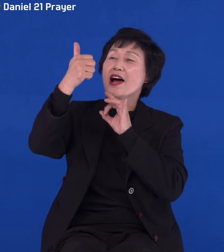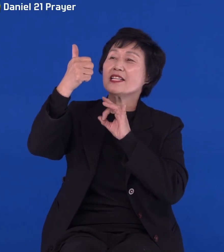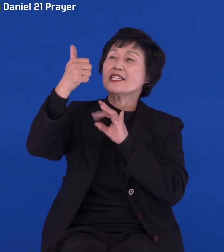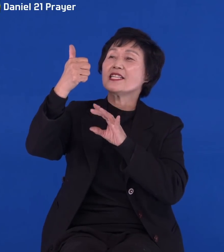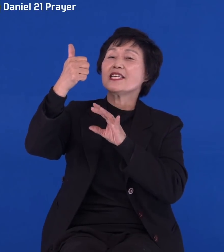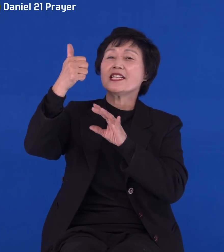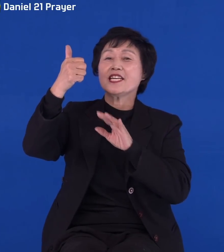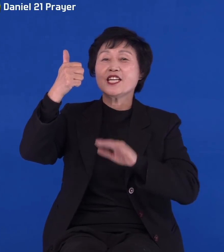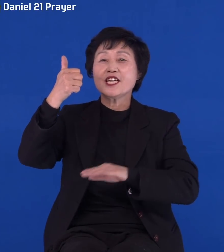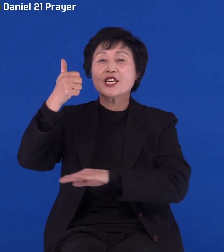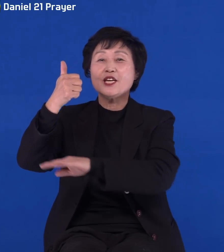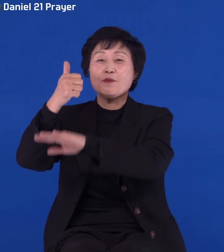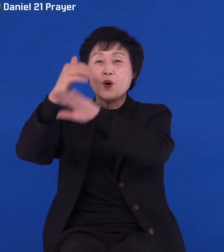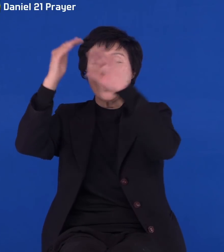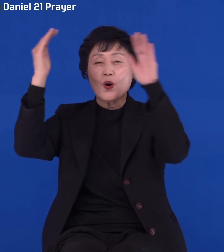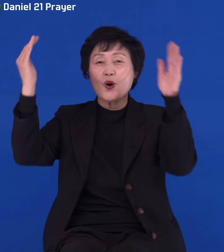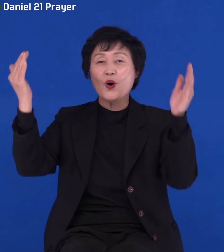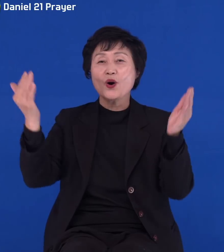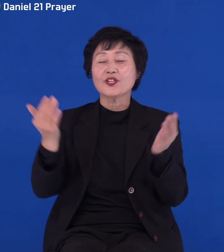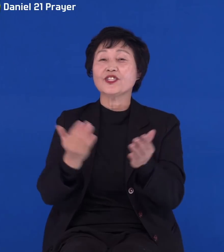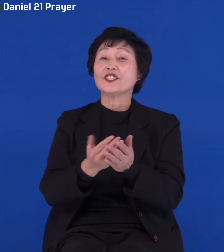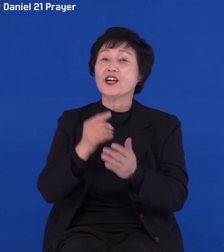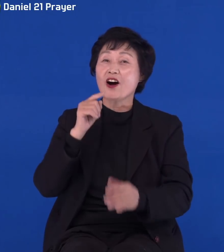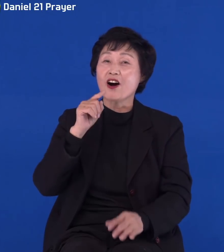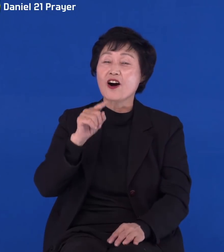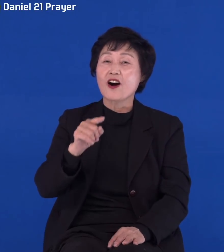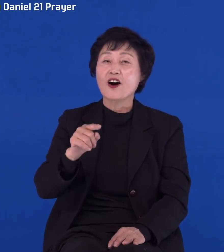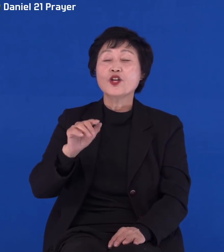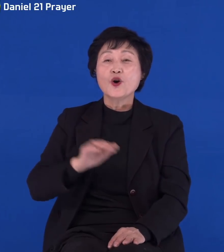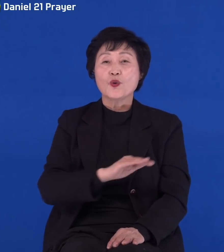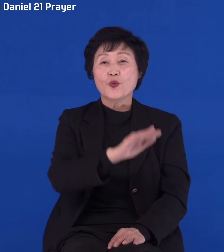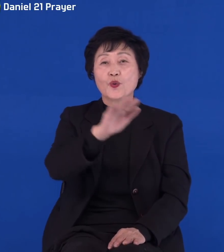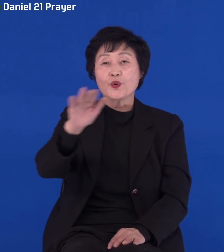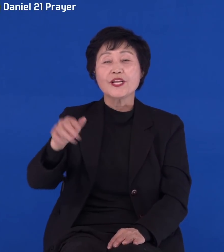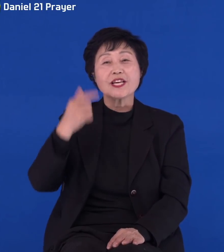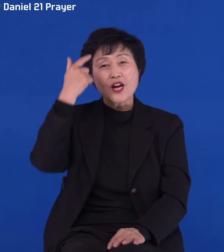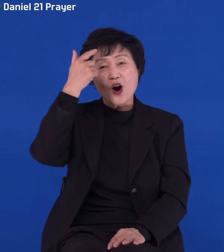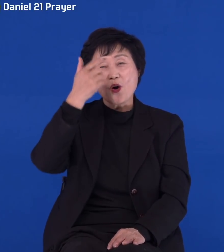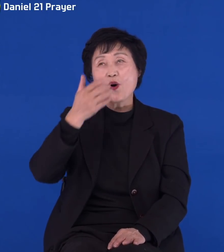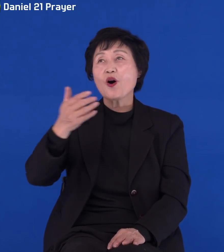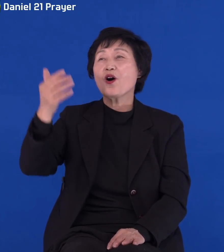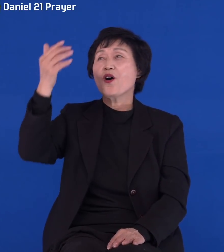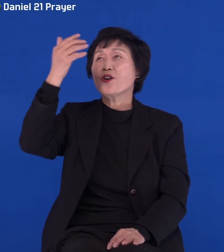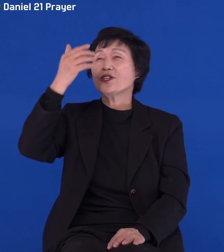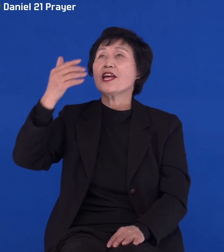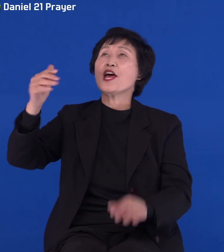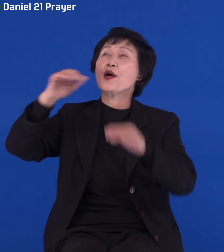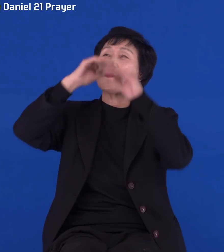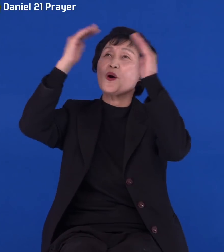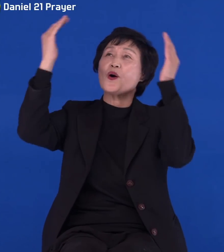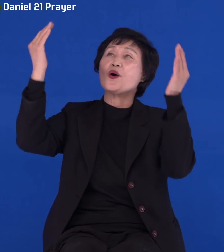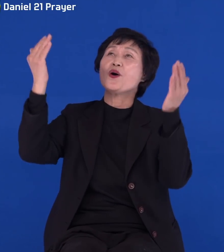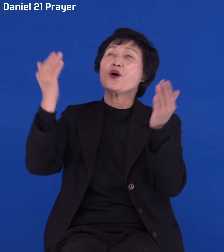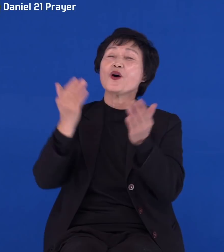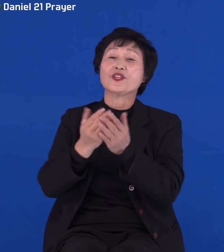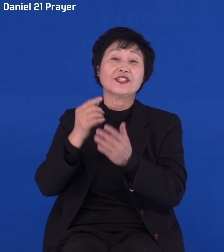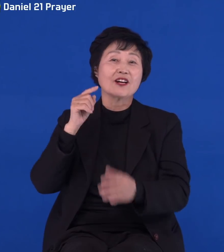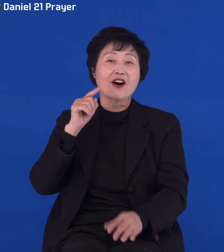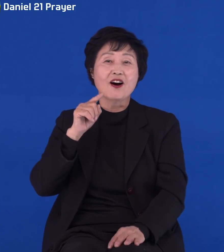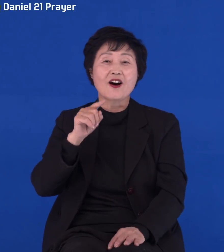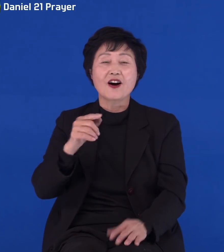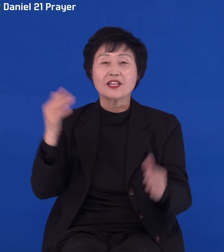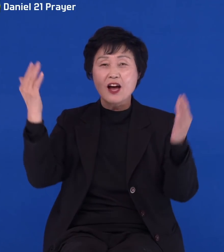주님만이 모든 것, 내 영혼의 모든 것,